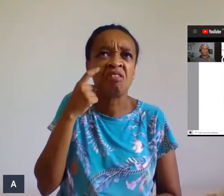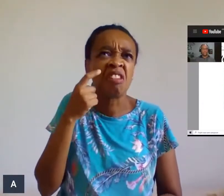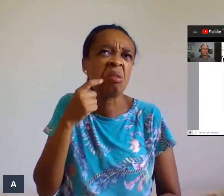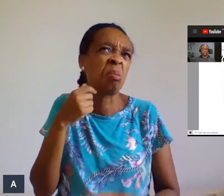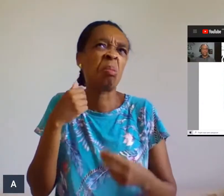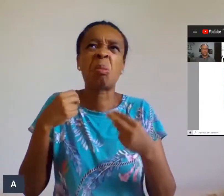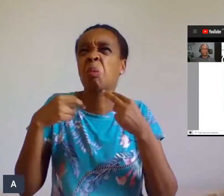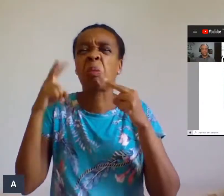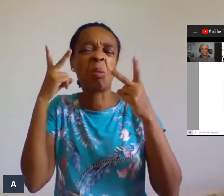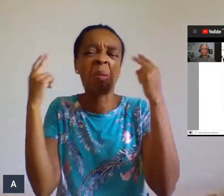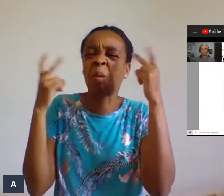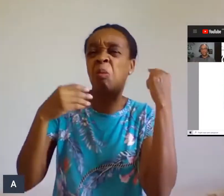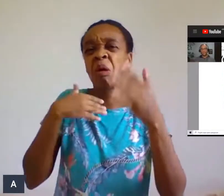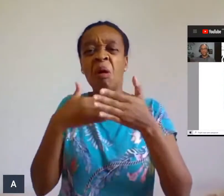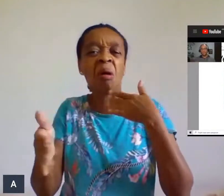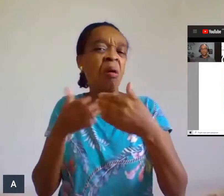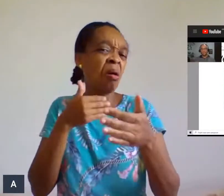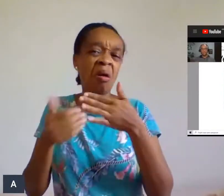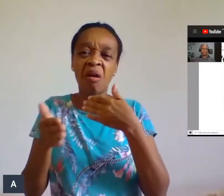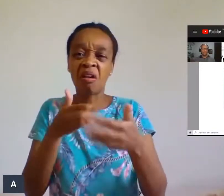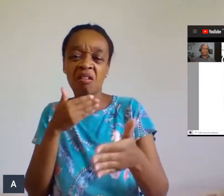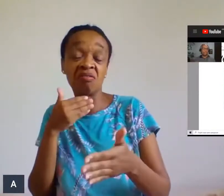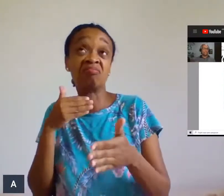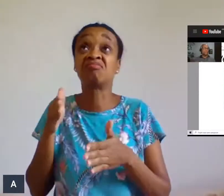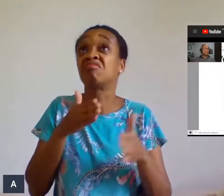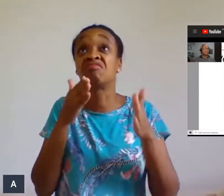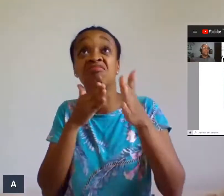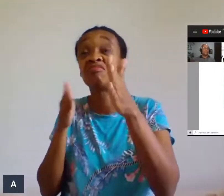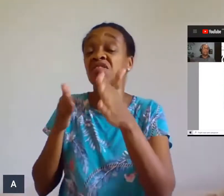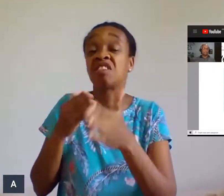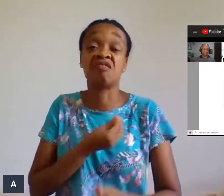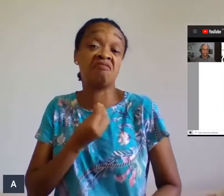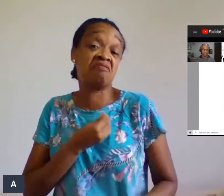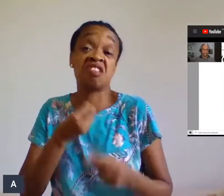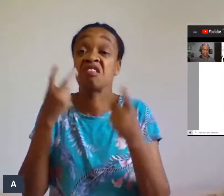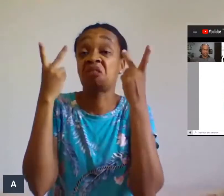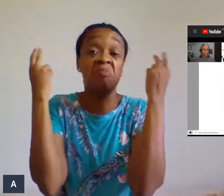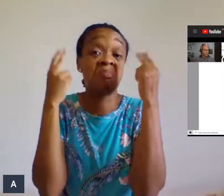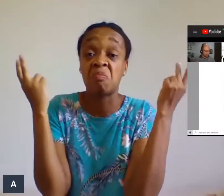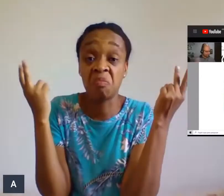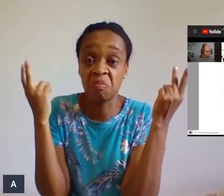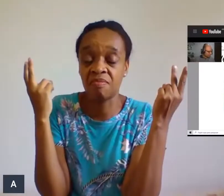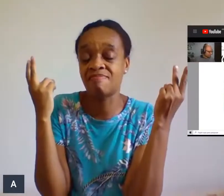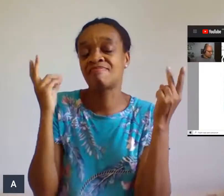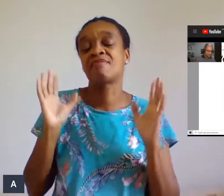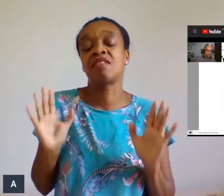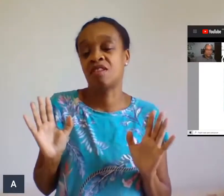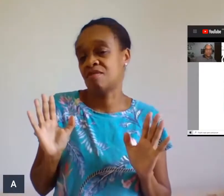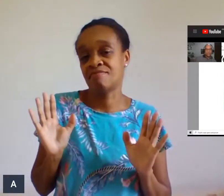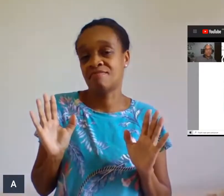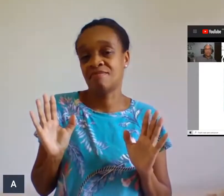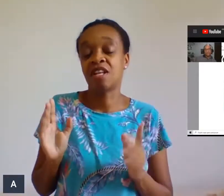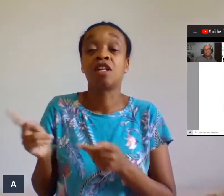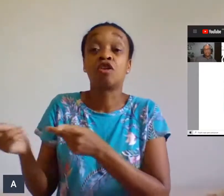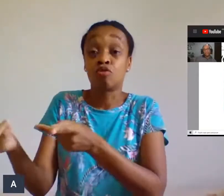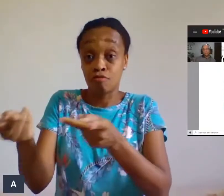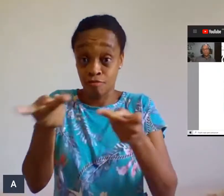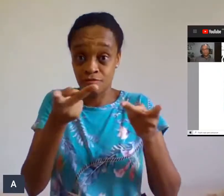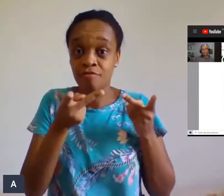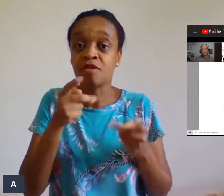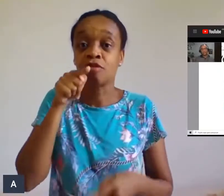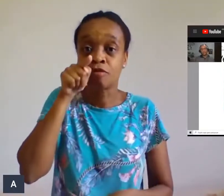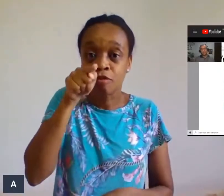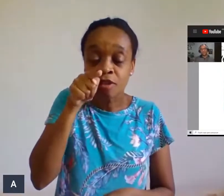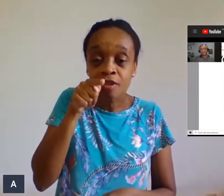modo corriqueiro, como se estivéssemos vivendo na nossa vida convencional. E eu lhes convido a ver com